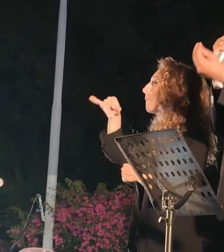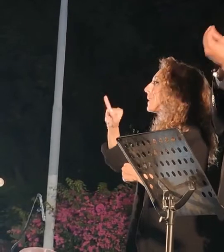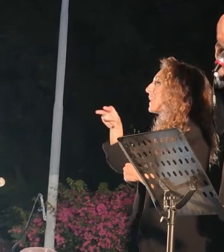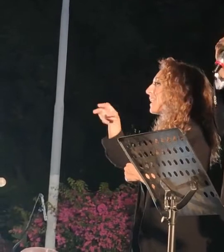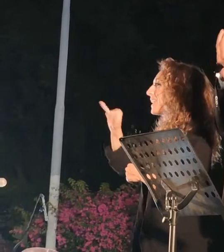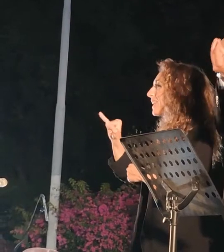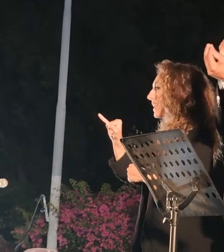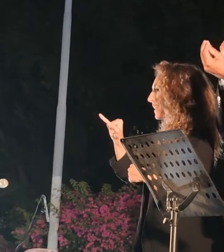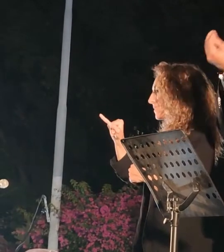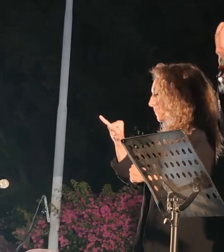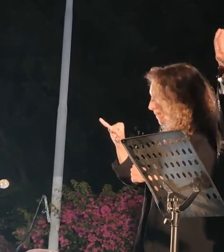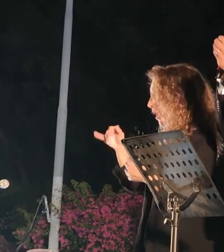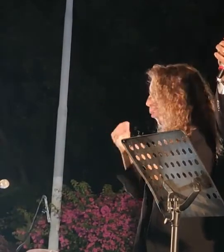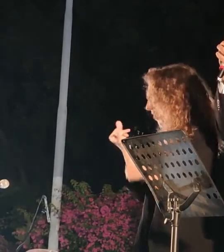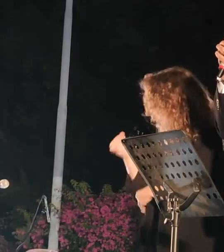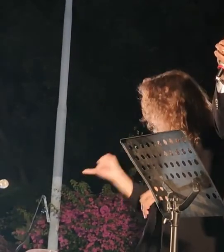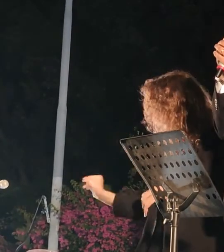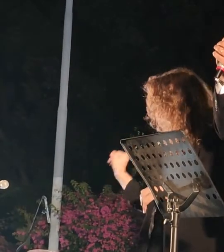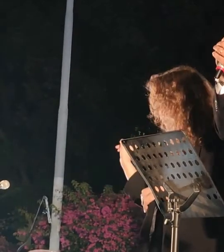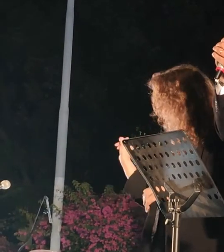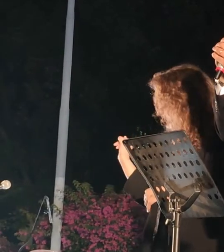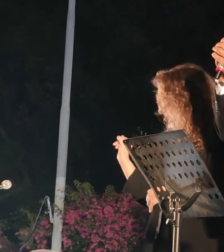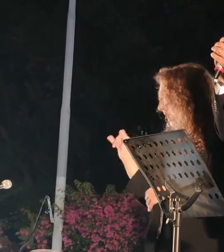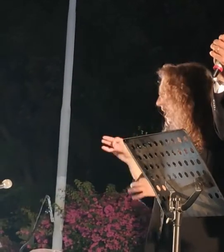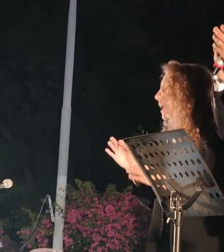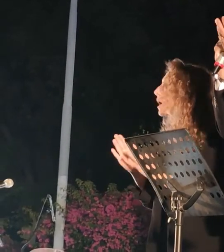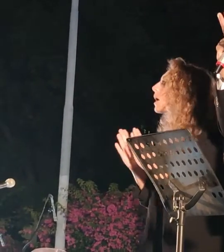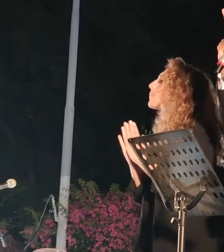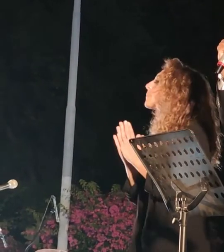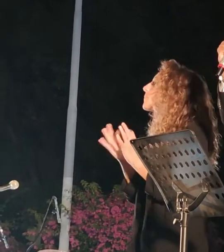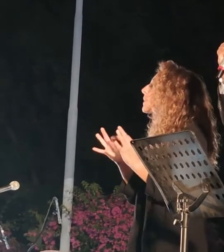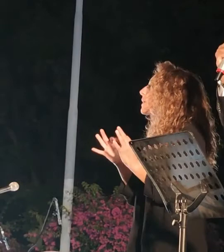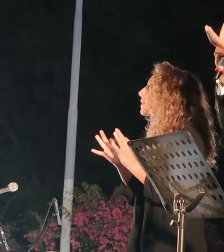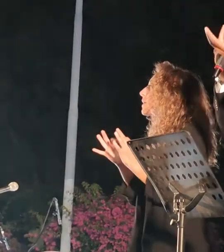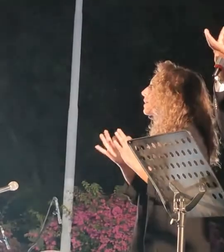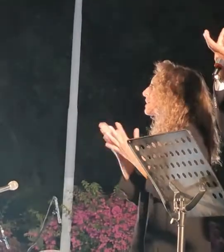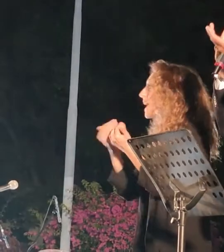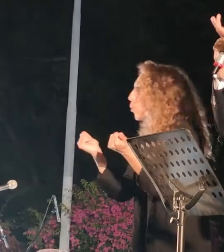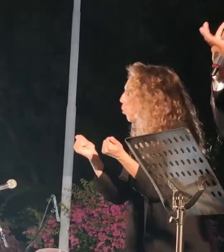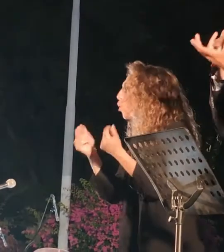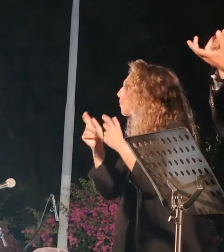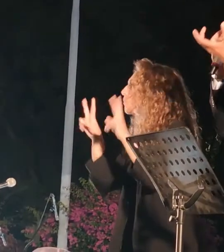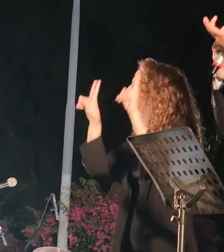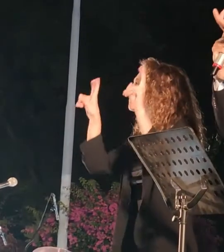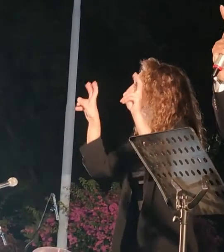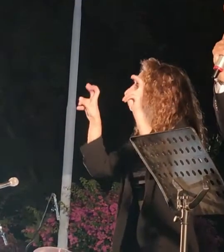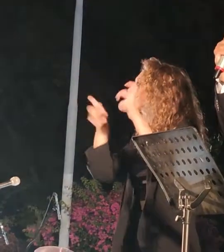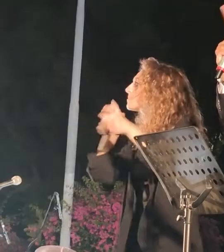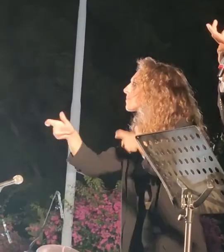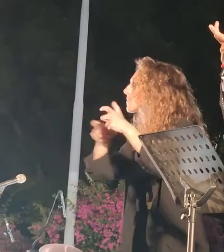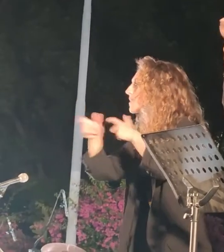quando durante il saluto si è parlato di intelligenza legata anche